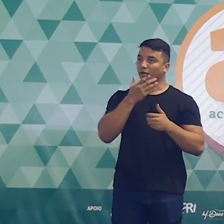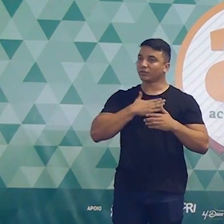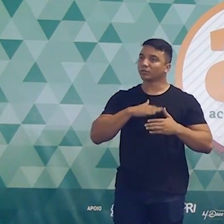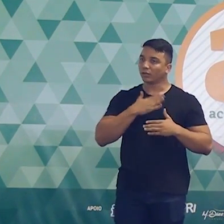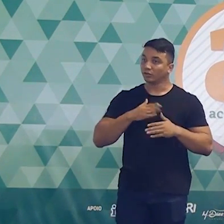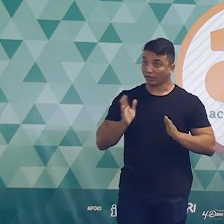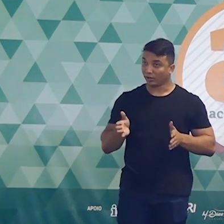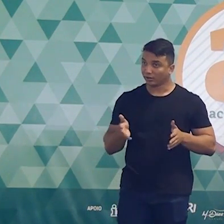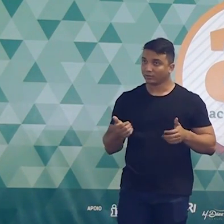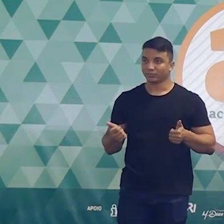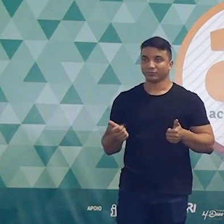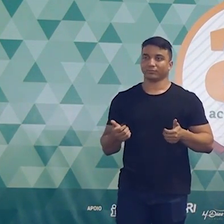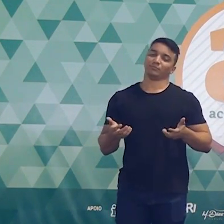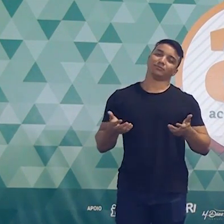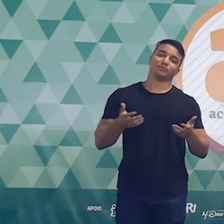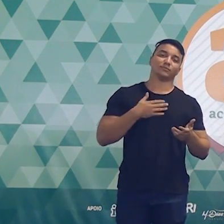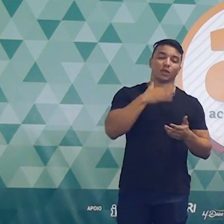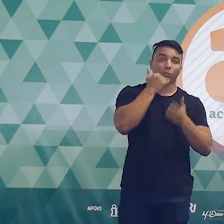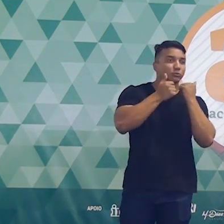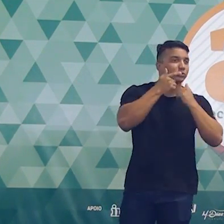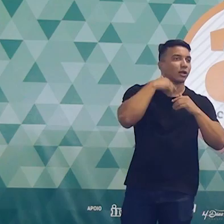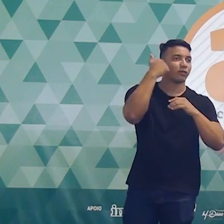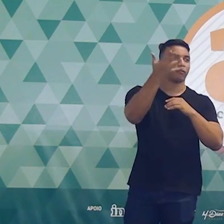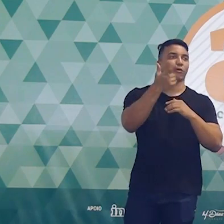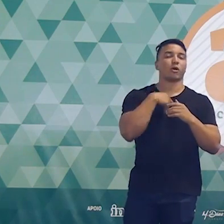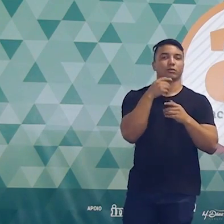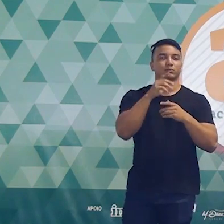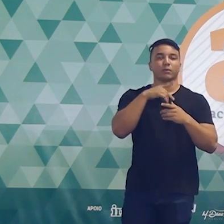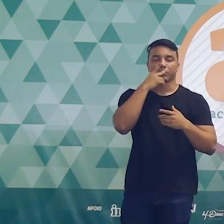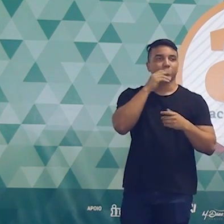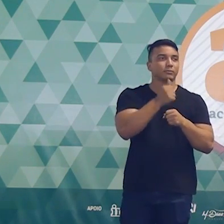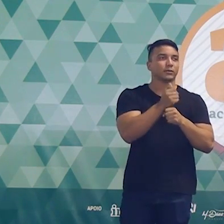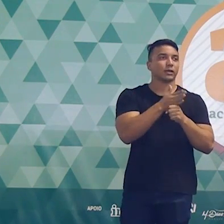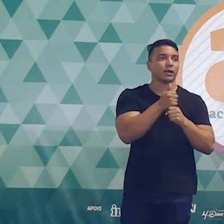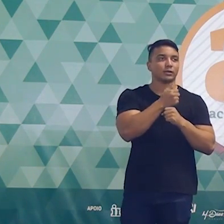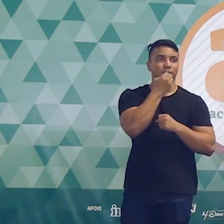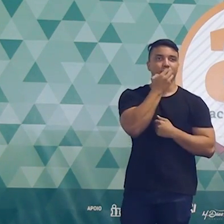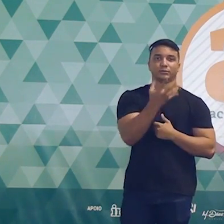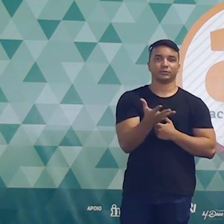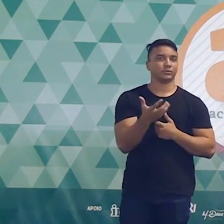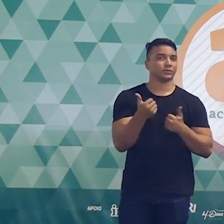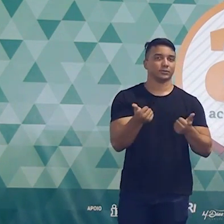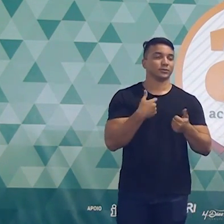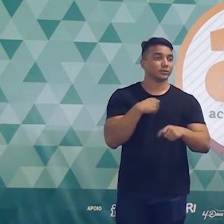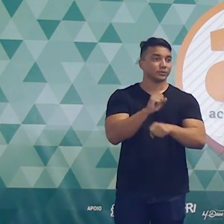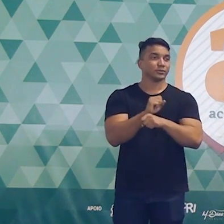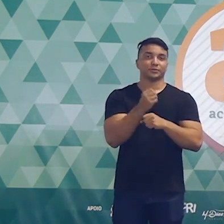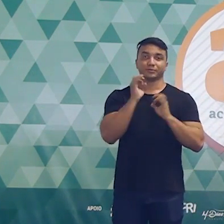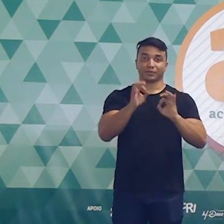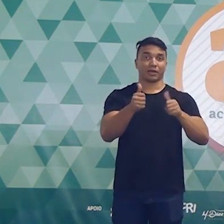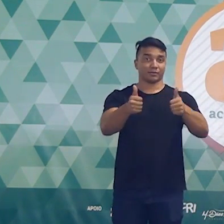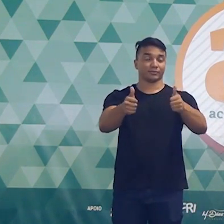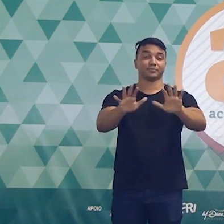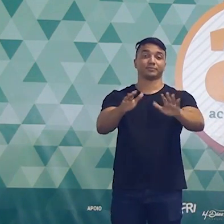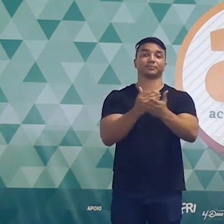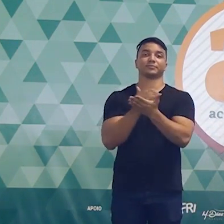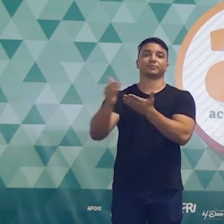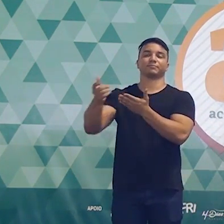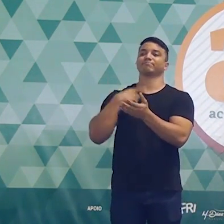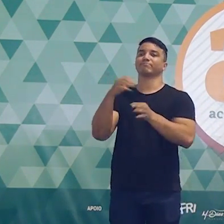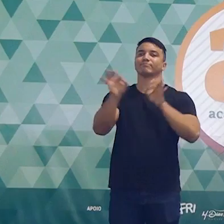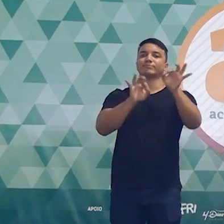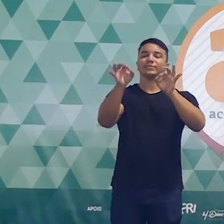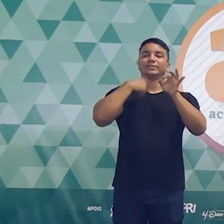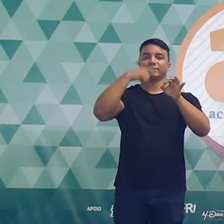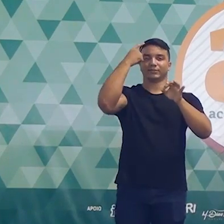almoço? Se tiveram almoçado lá fora, tinha uma batatinha frita boa, eu estava experimentando aqui, tudo certinho. Vamos lá organizar